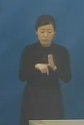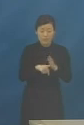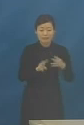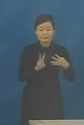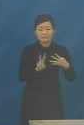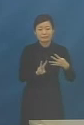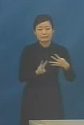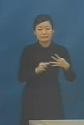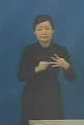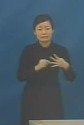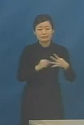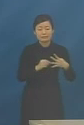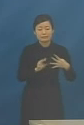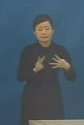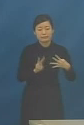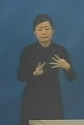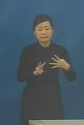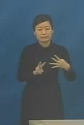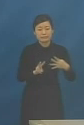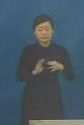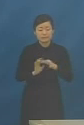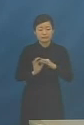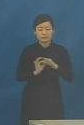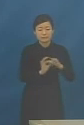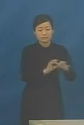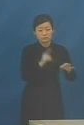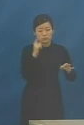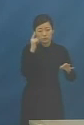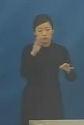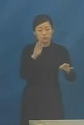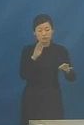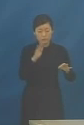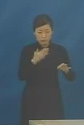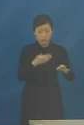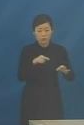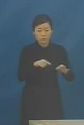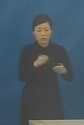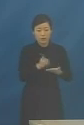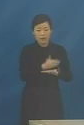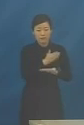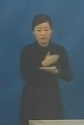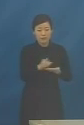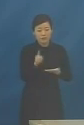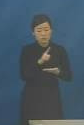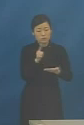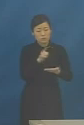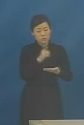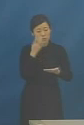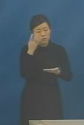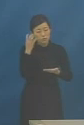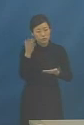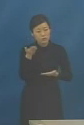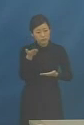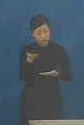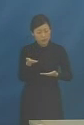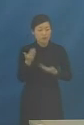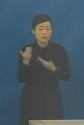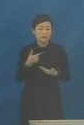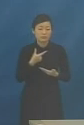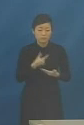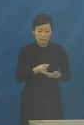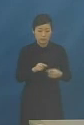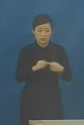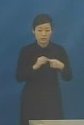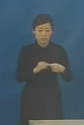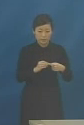ますえっこの今の判断のまぁ今後の見通しですね大どのように考えているのかお伺いをしたいと思いますそれ